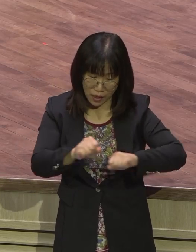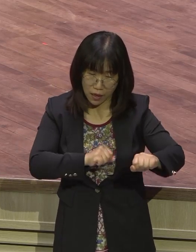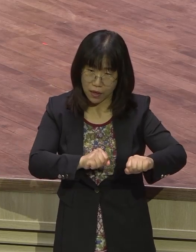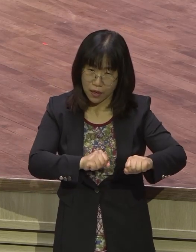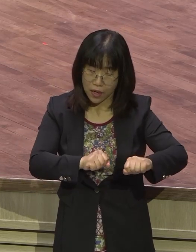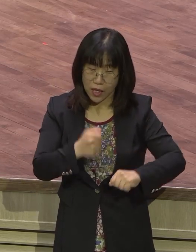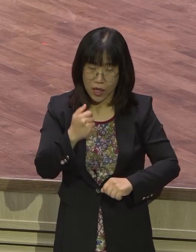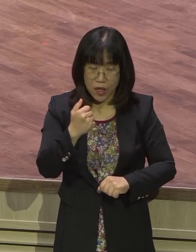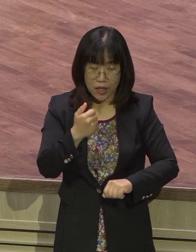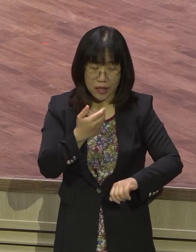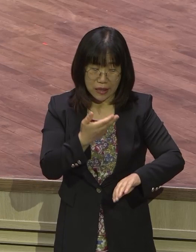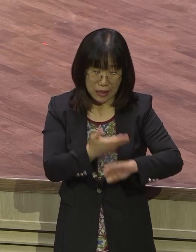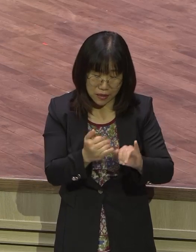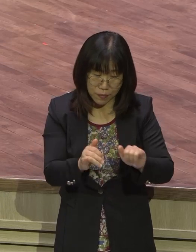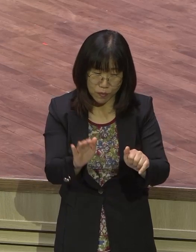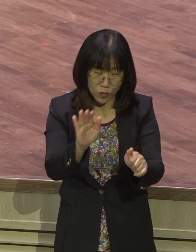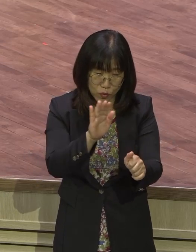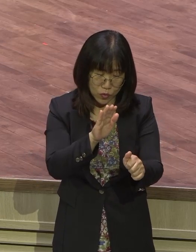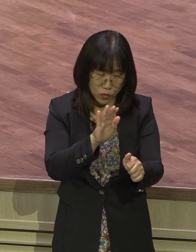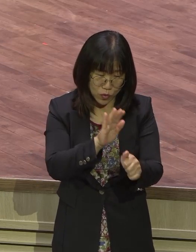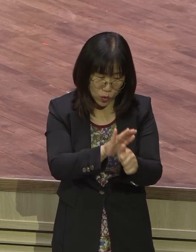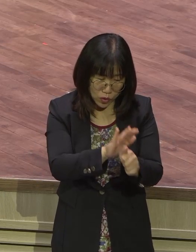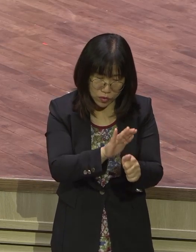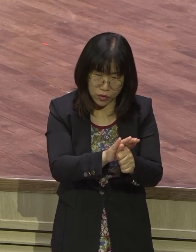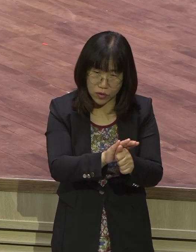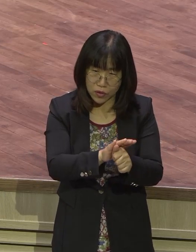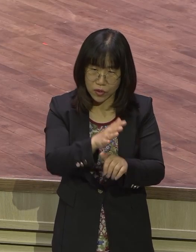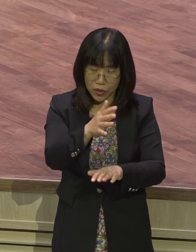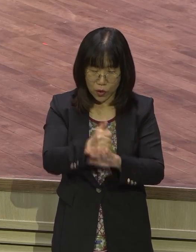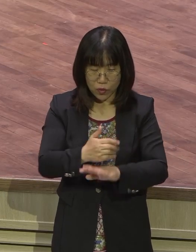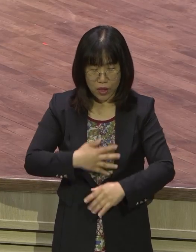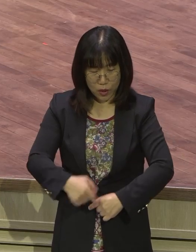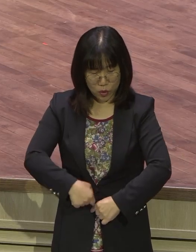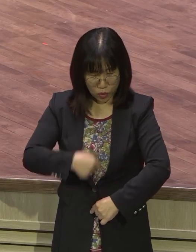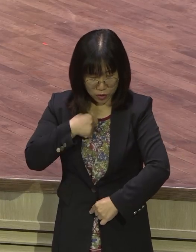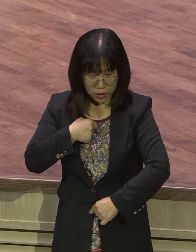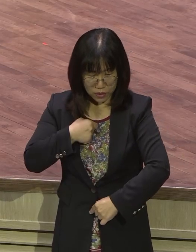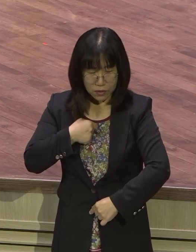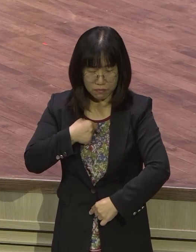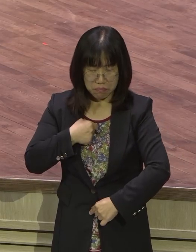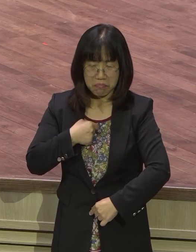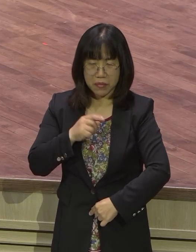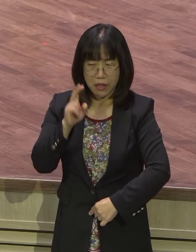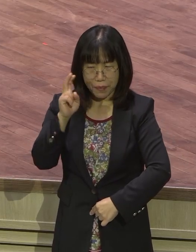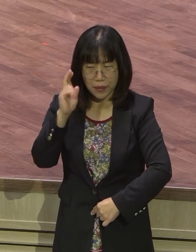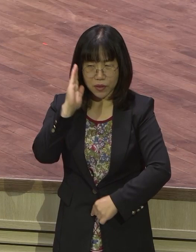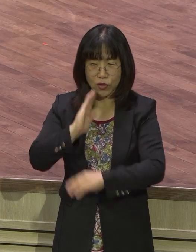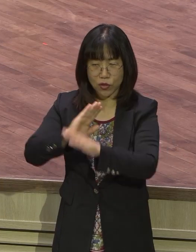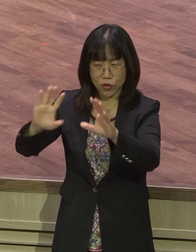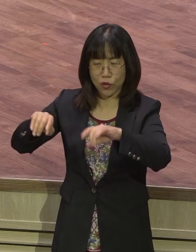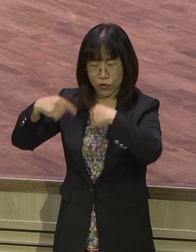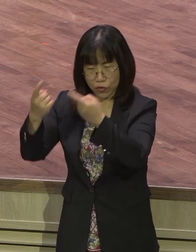도장남들보다 깨끗하게 살면 정직하게 살면 좋은 곳이 있다면 내가 가겠지.